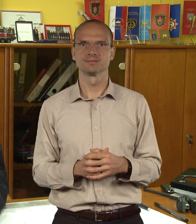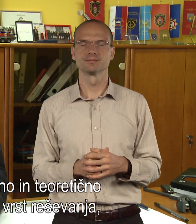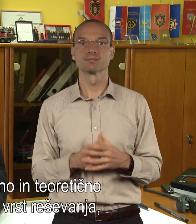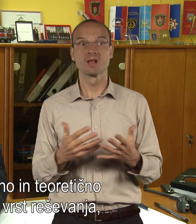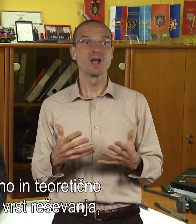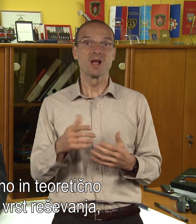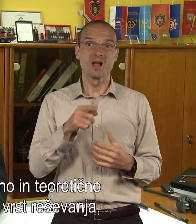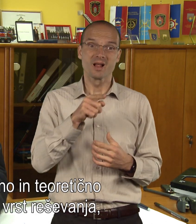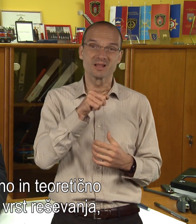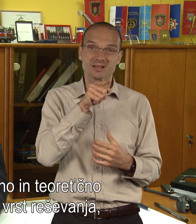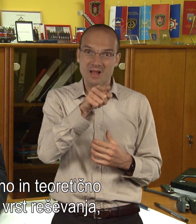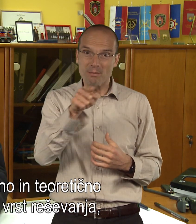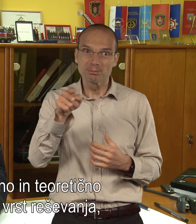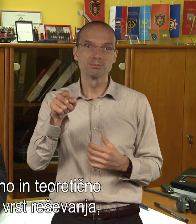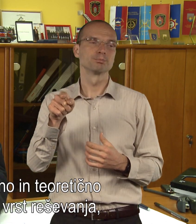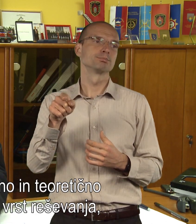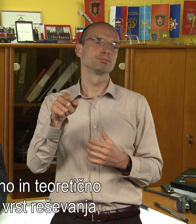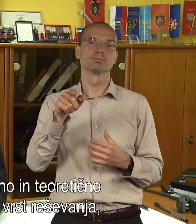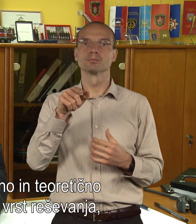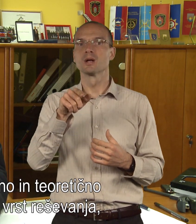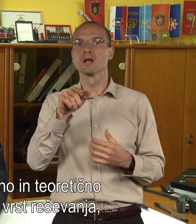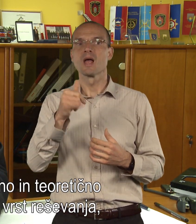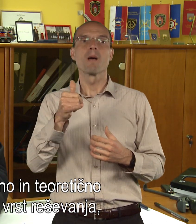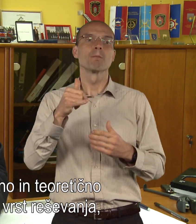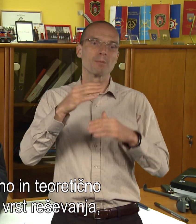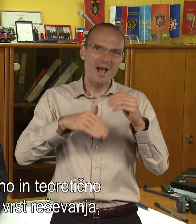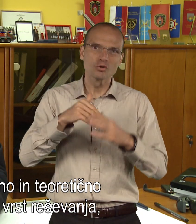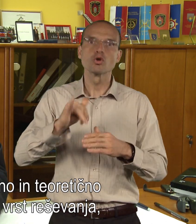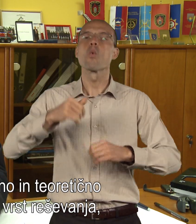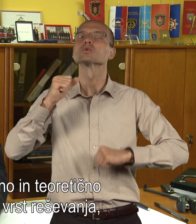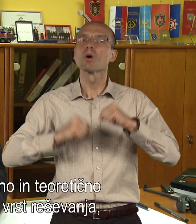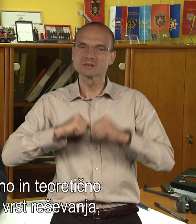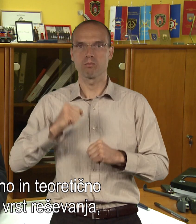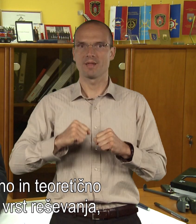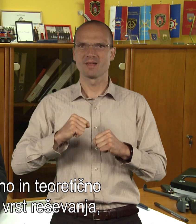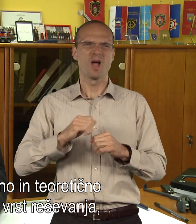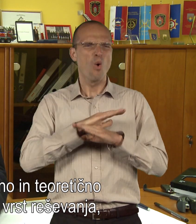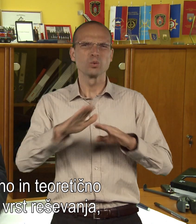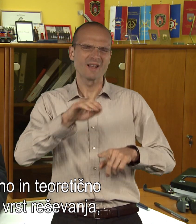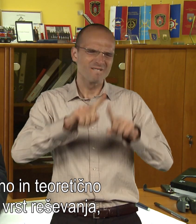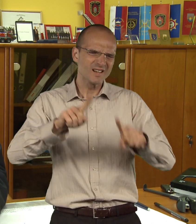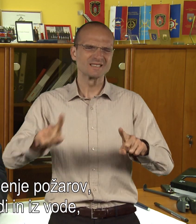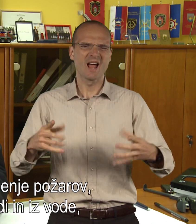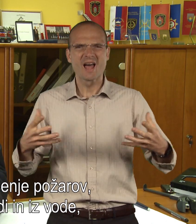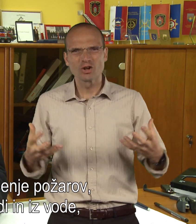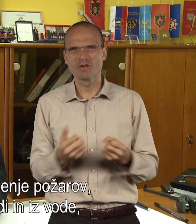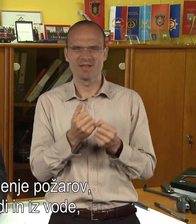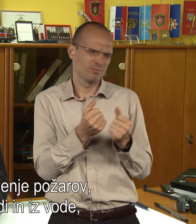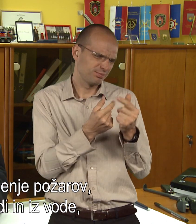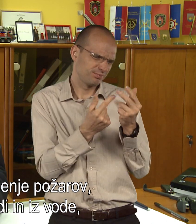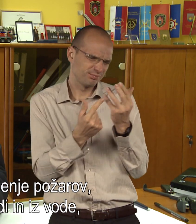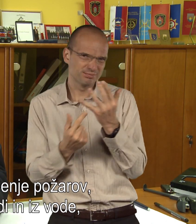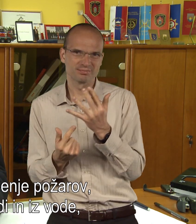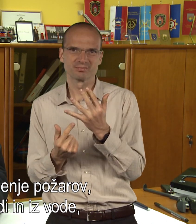In tam je to praktično in teoretično usposabljanje. Se pravi, vse vrste reševanja, ki so pač